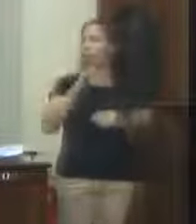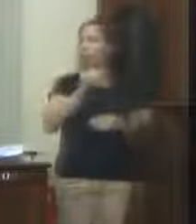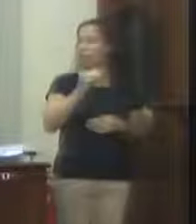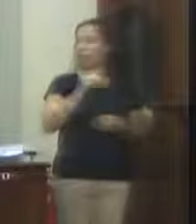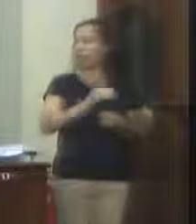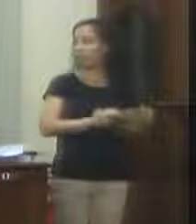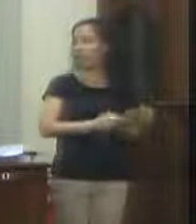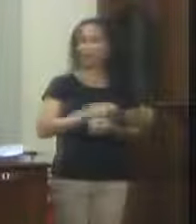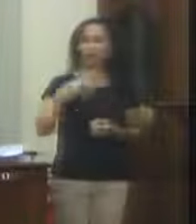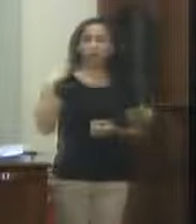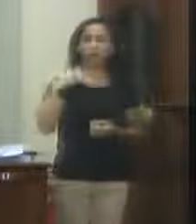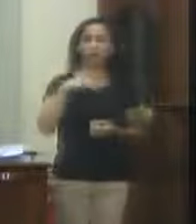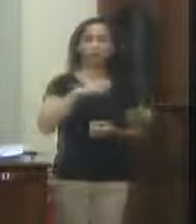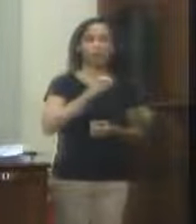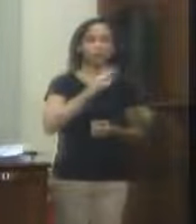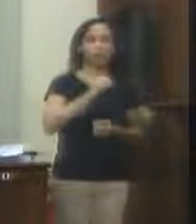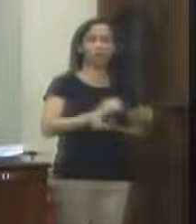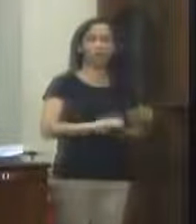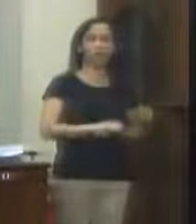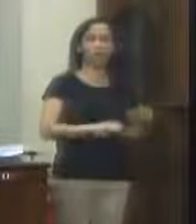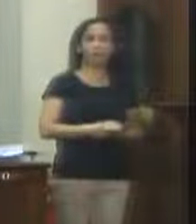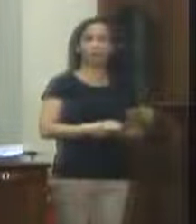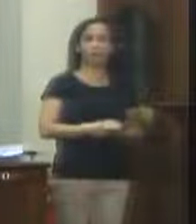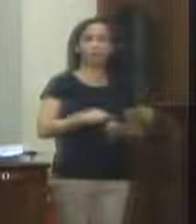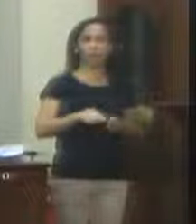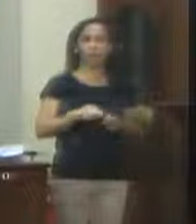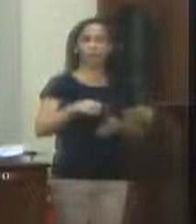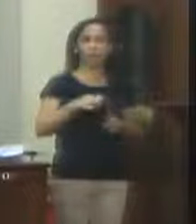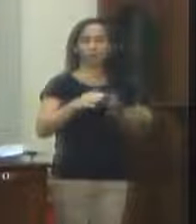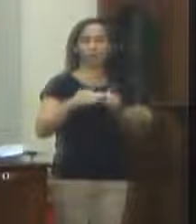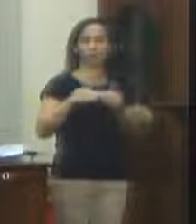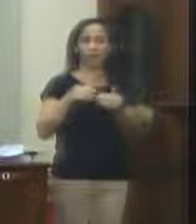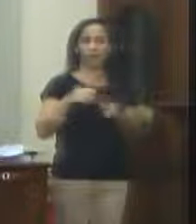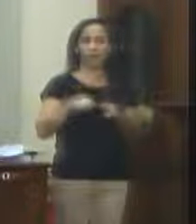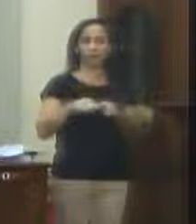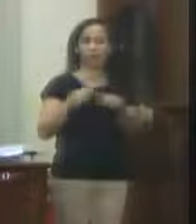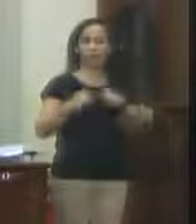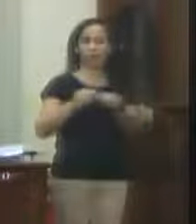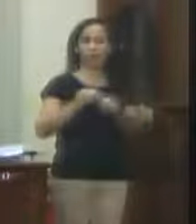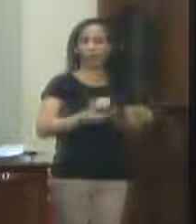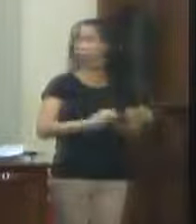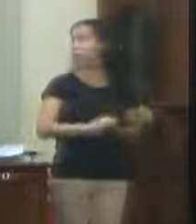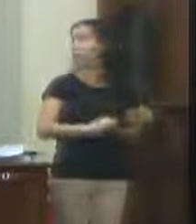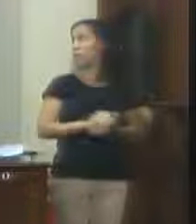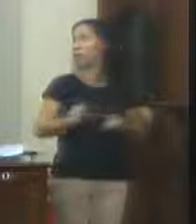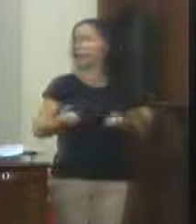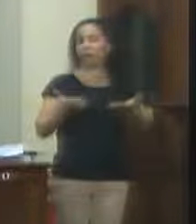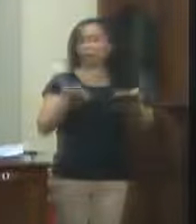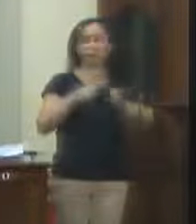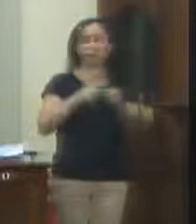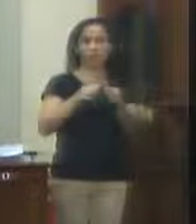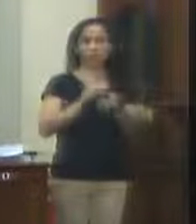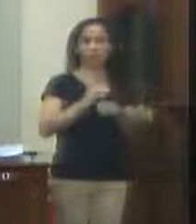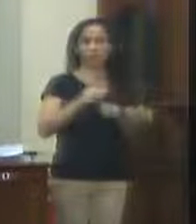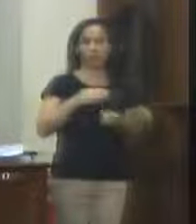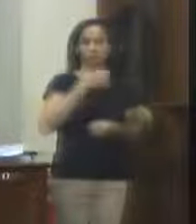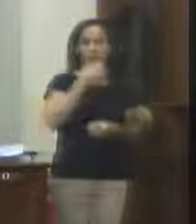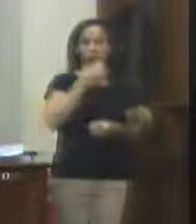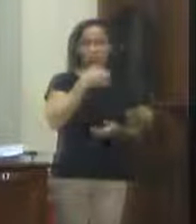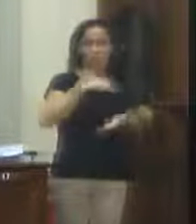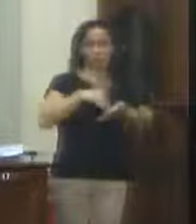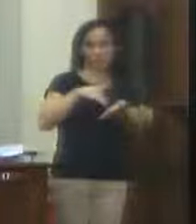O vereador Marcelo de Moreira requer Vossa Senhoria, ouvido no plenário de forma regimental, o envio do presente indicação ao excelentíssimo senhor secretário